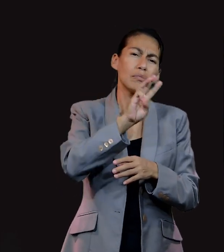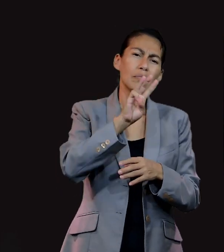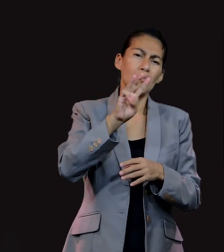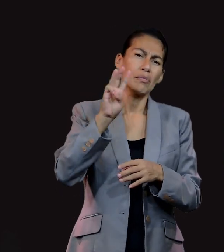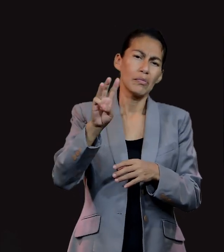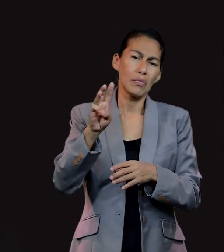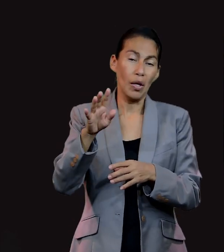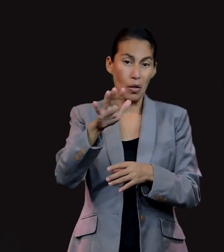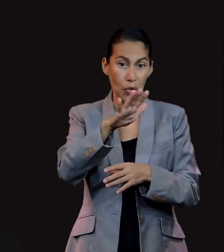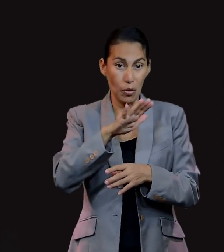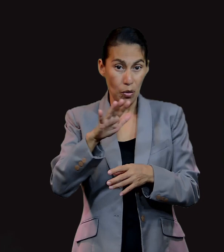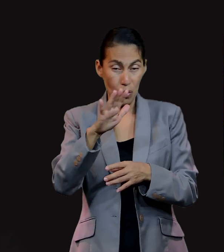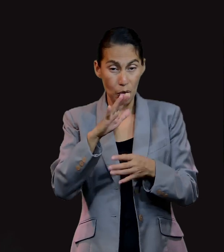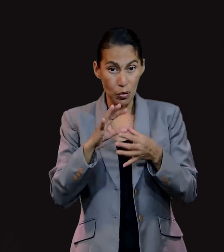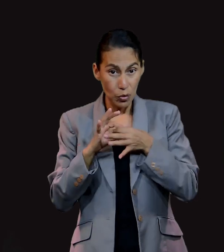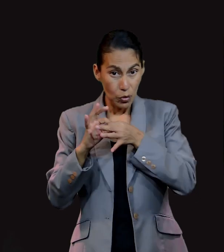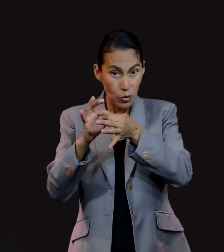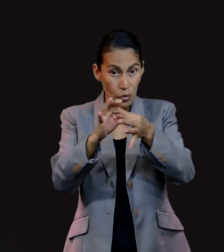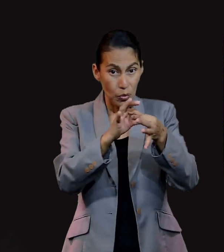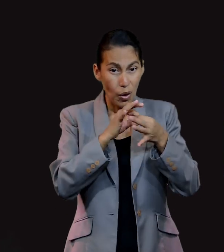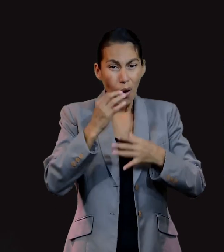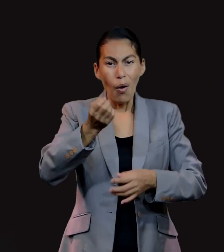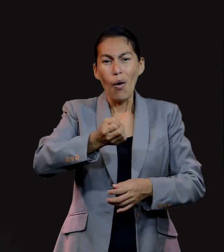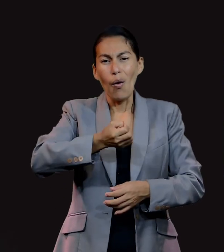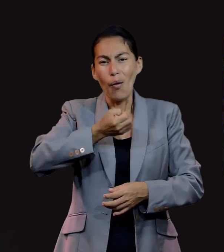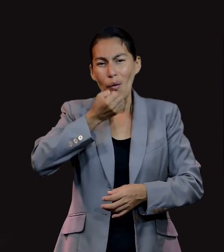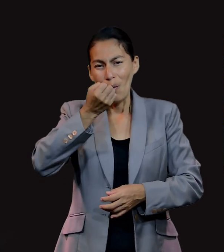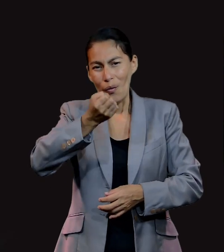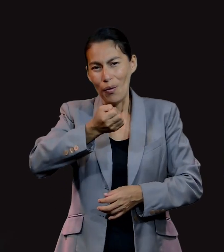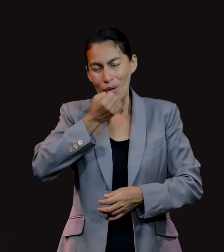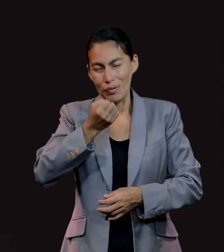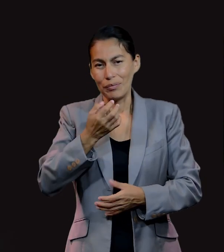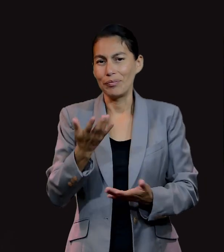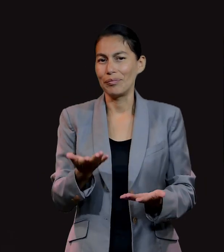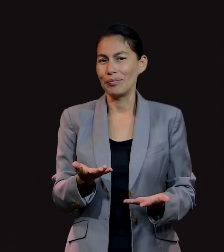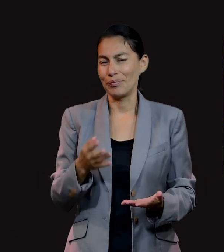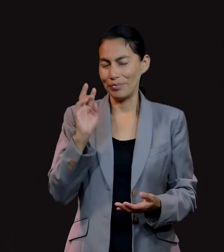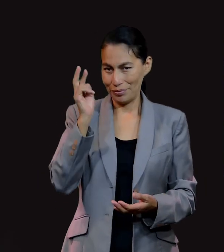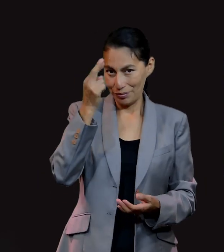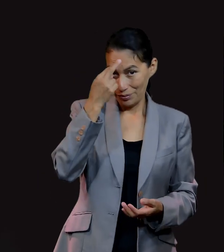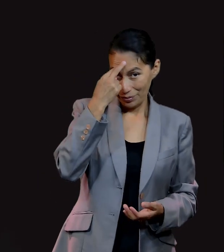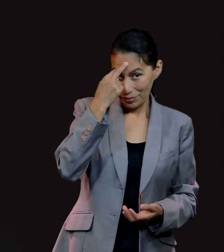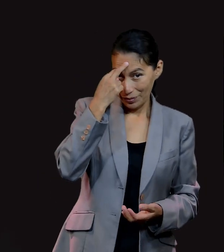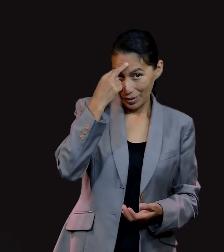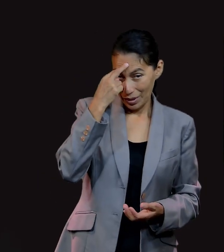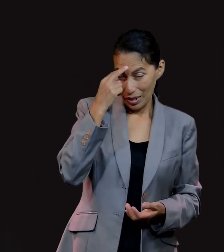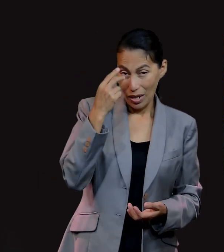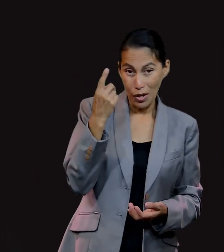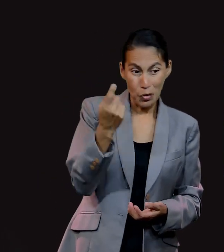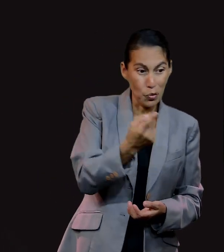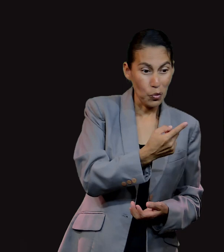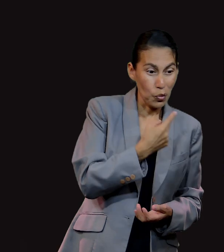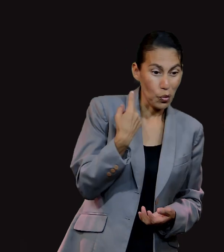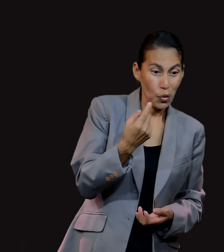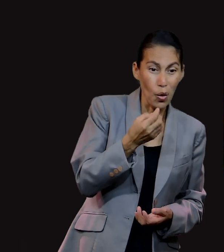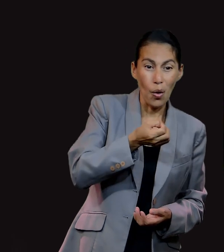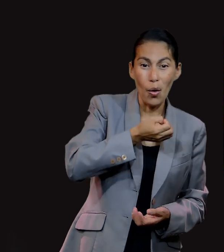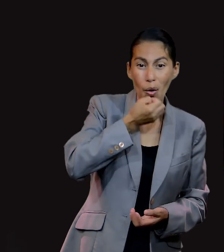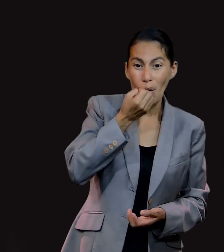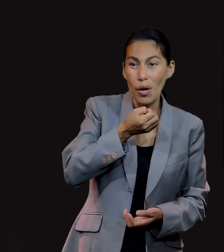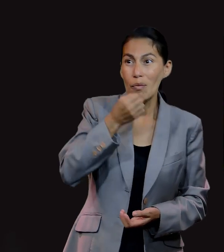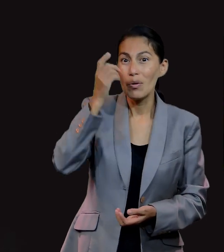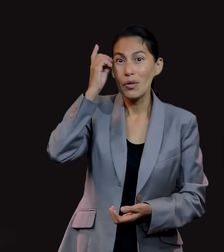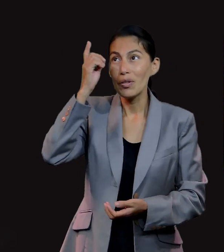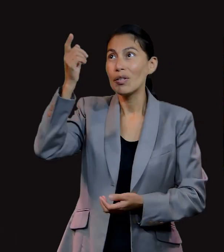orar por estas peticiones recuerda que al orar los unos por los otros nos